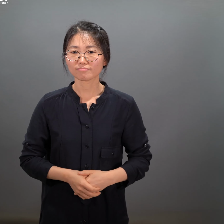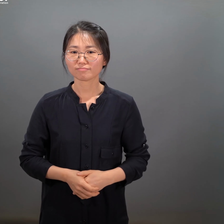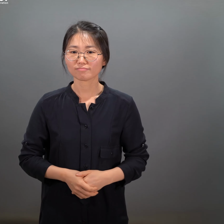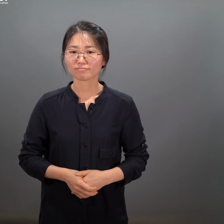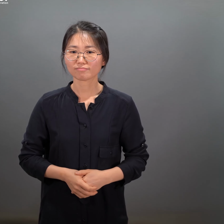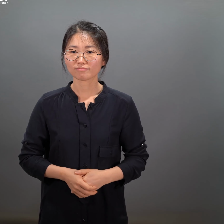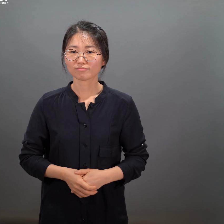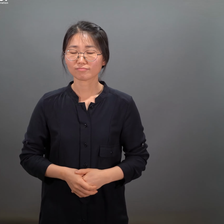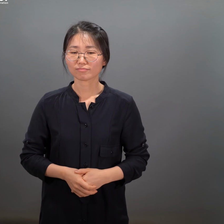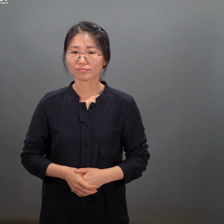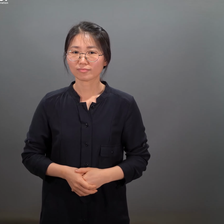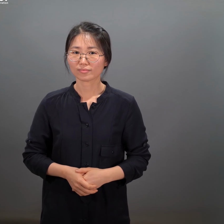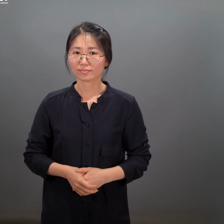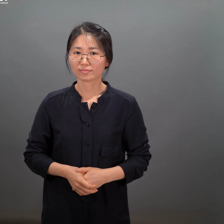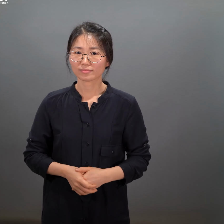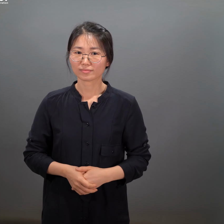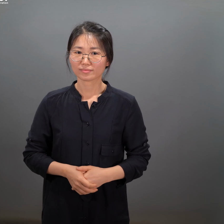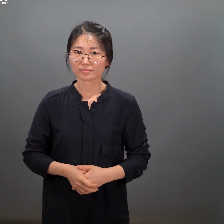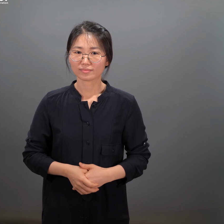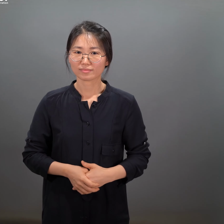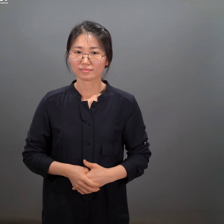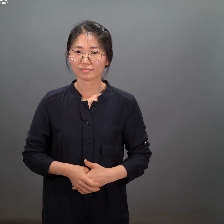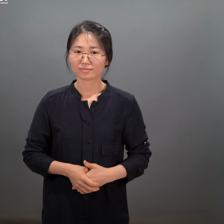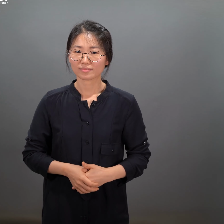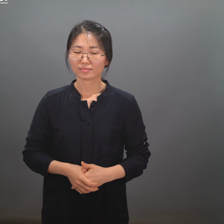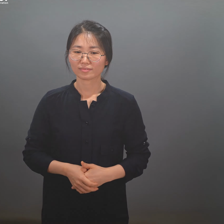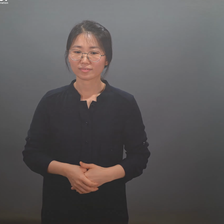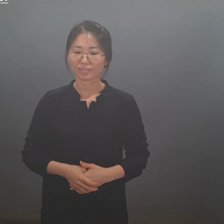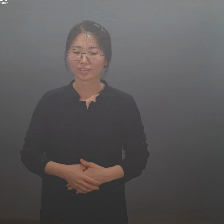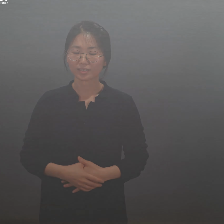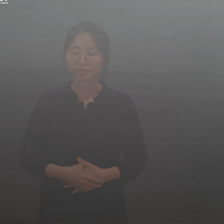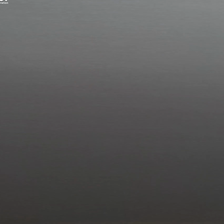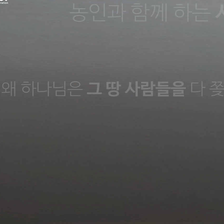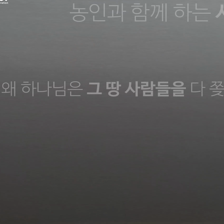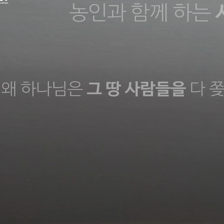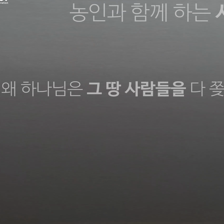대한 대답을 하기 위한 것이 아니었나 싶습니다.